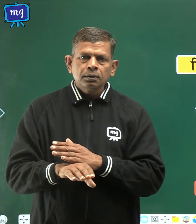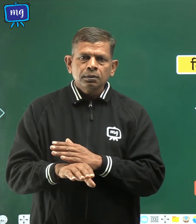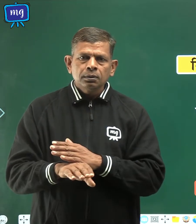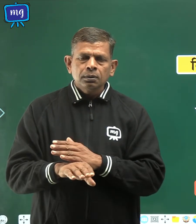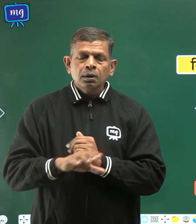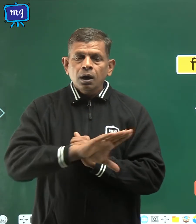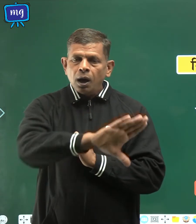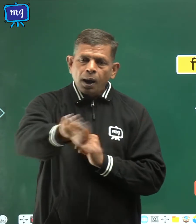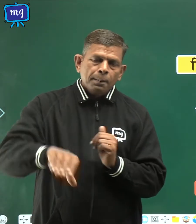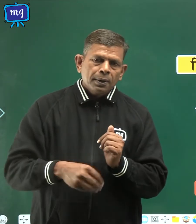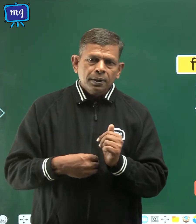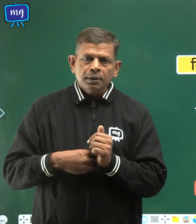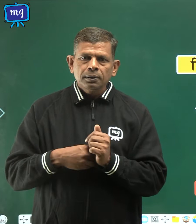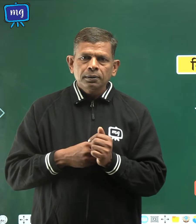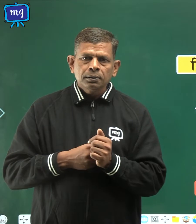हमने